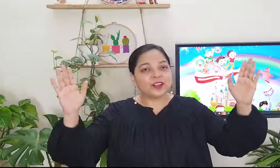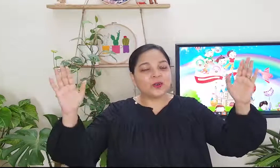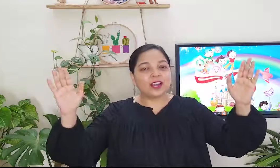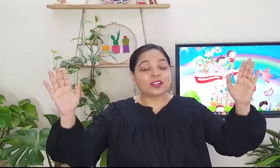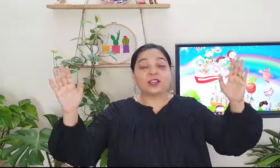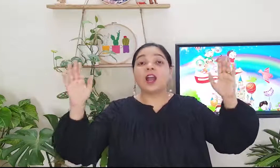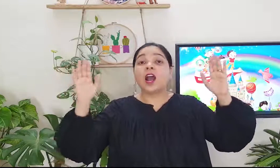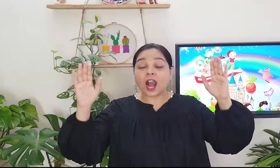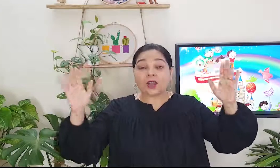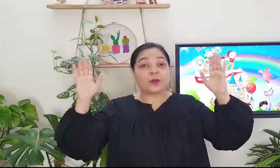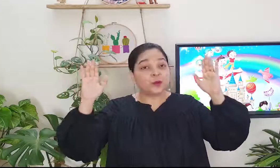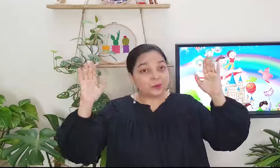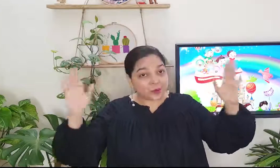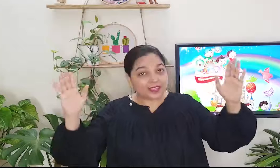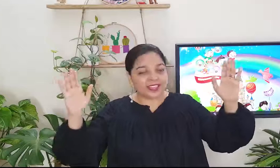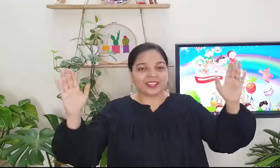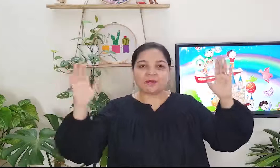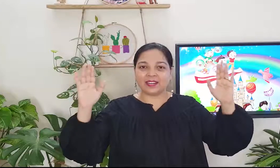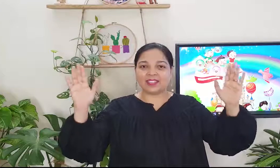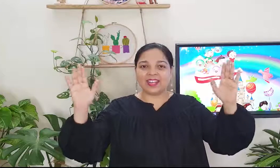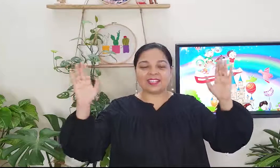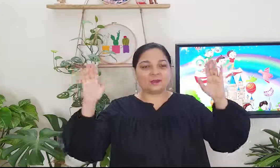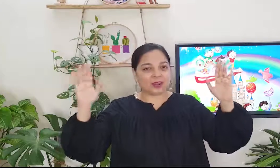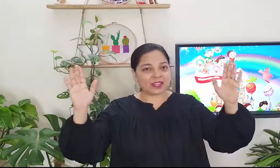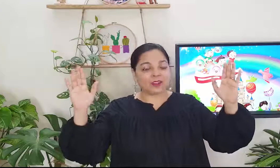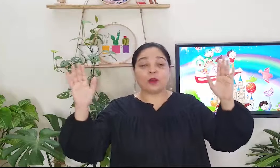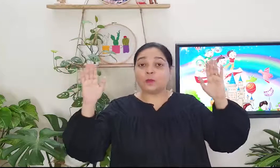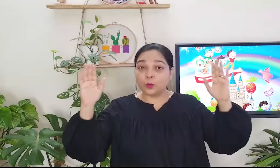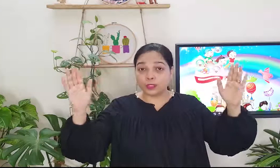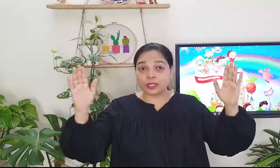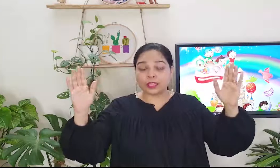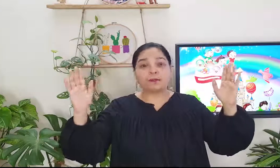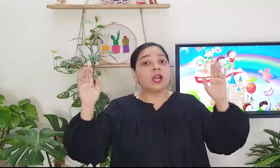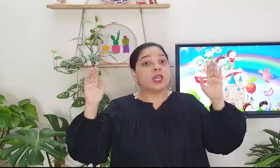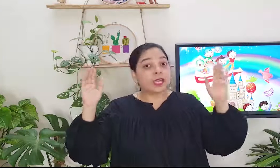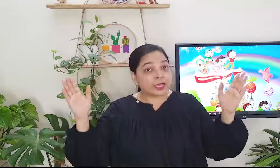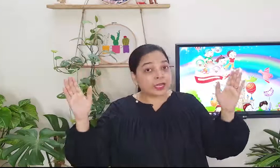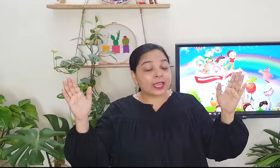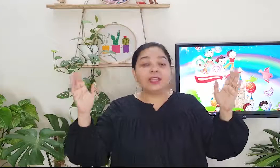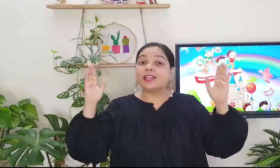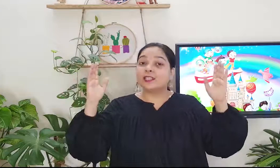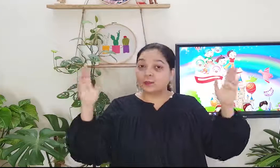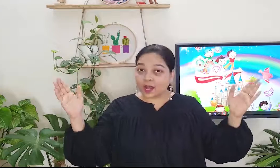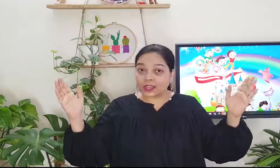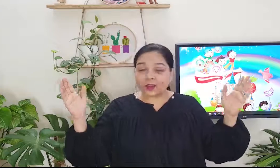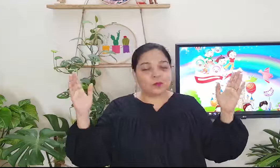তোলো আর চোখকে বন্ধ করো, হালেলুয়া। আর আমার সাথে প্রার্থনাকে করতে পারো, মনে আছে এই প্রার্থনা